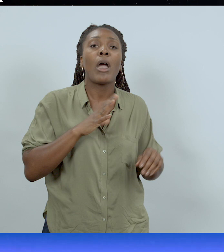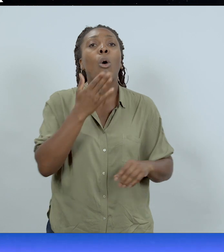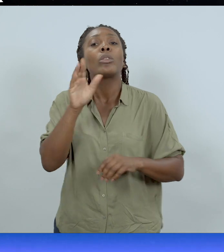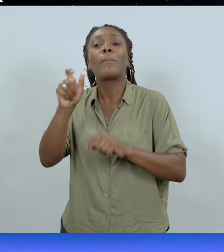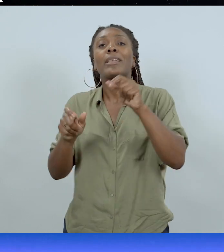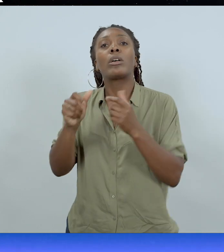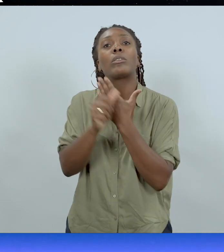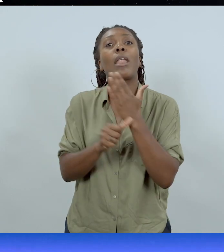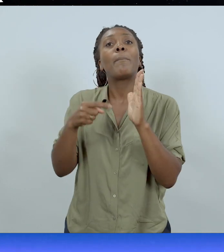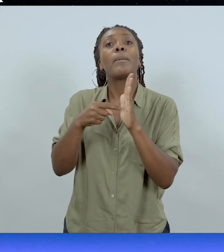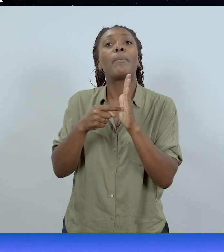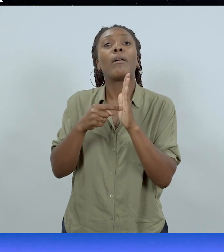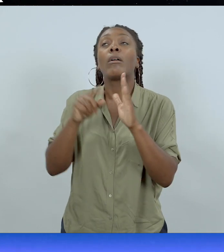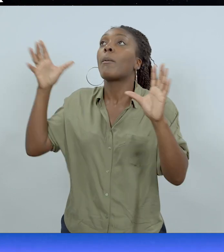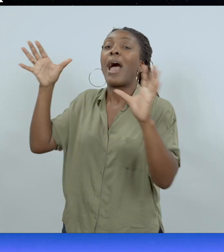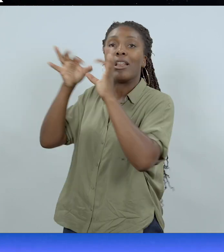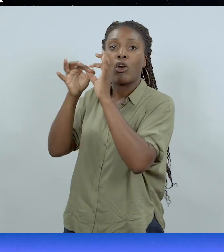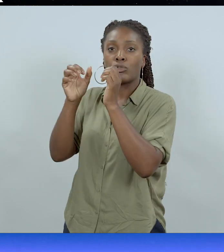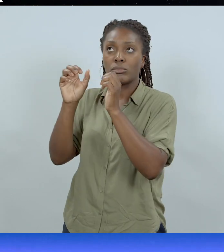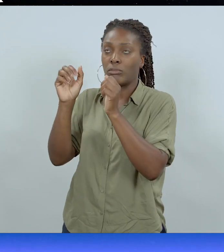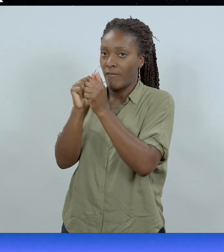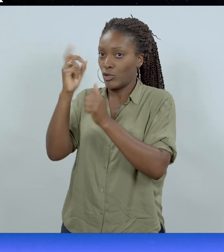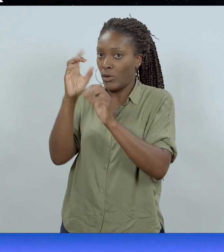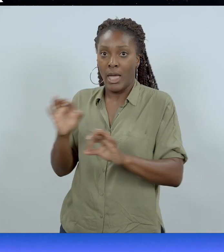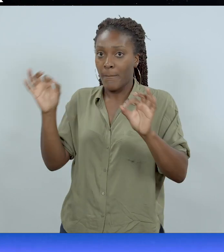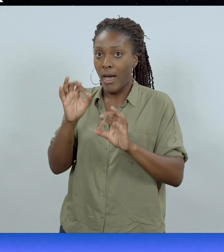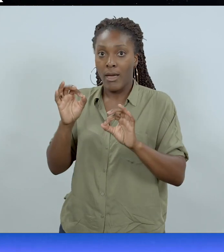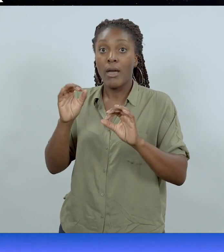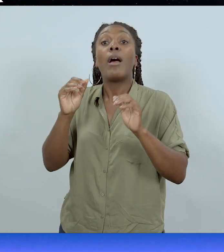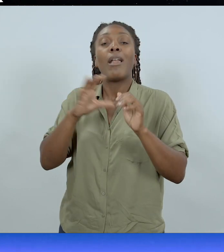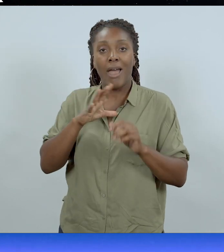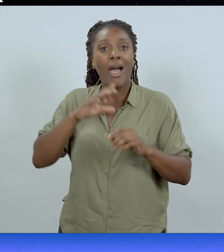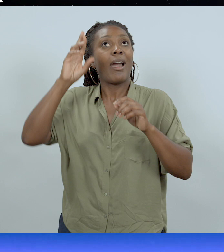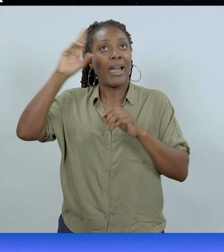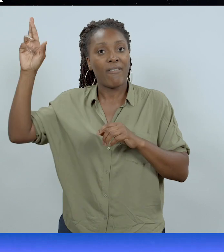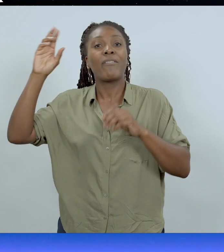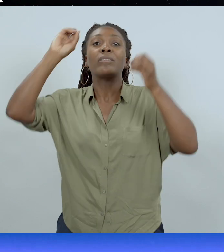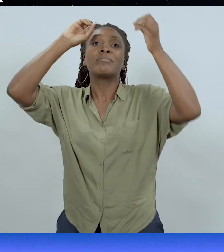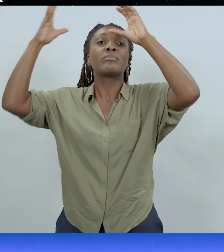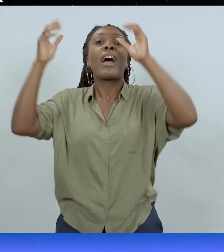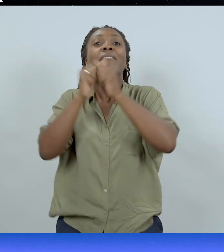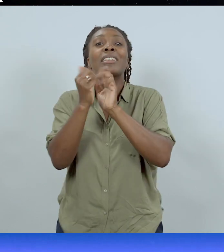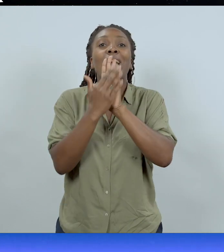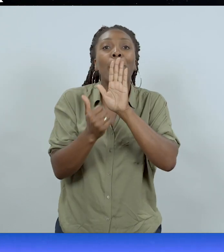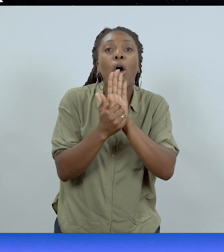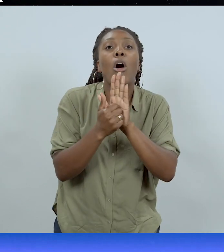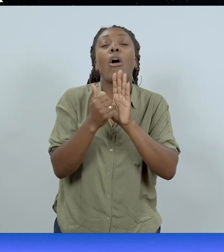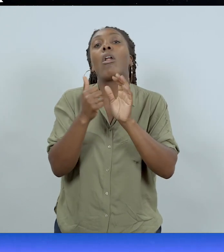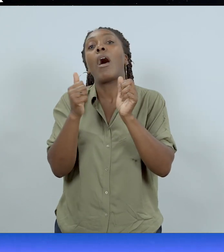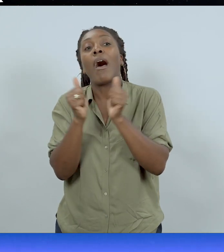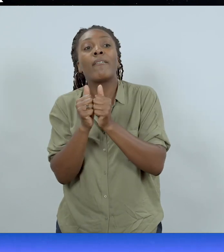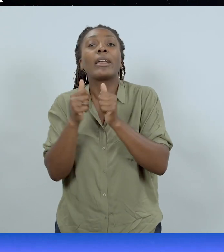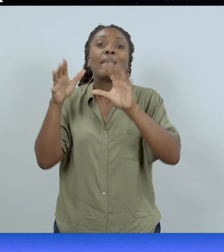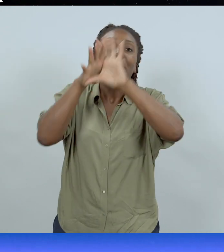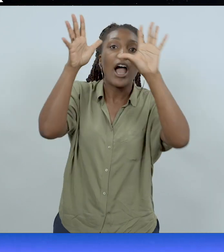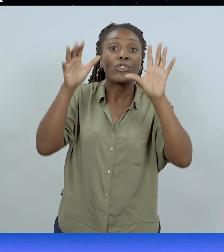d'autres personnes dans la parole de Dieu qui n'avaient pas fait alliance avec Dieu ont eu des rêves qui étaient symboliques. Et c'était quelqu'un qui avait fait alliance avec Dieu